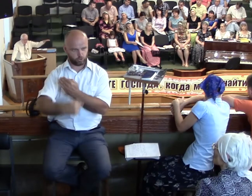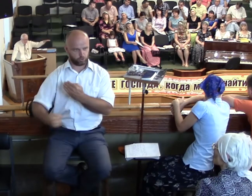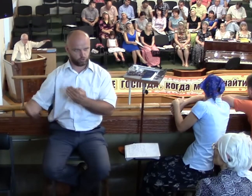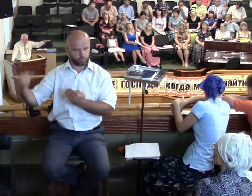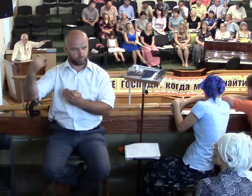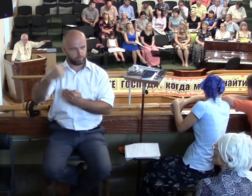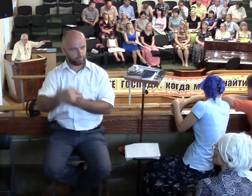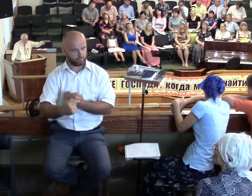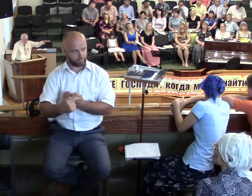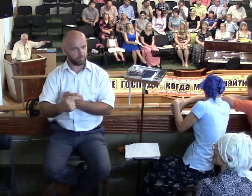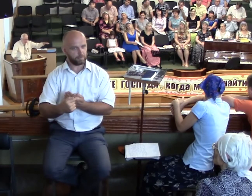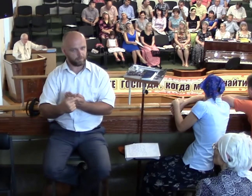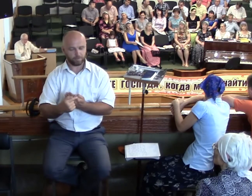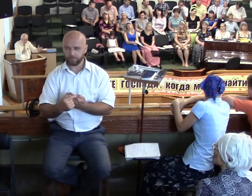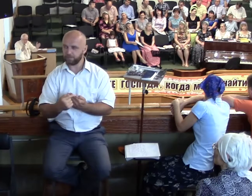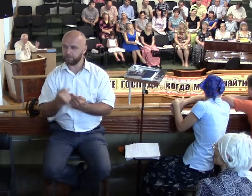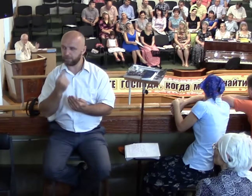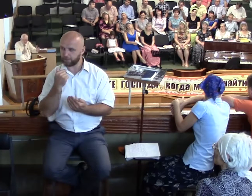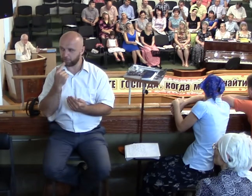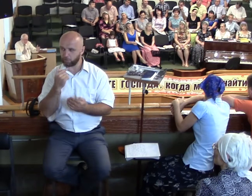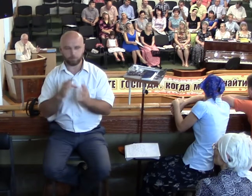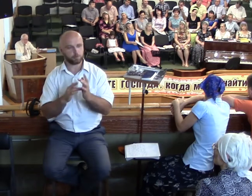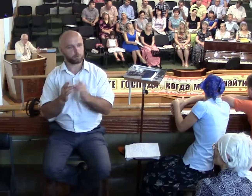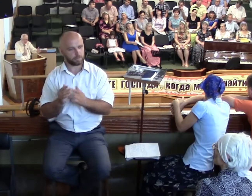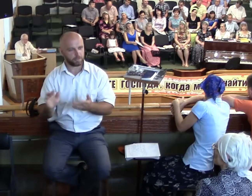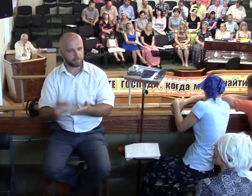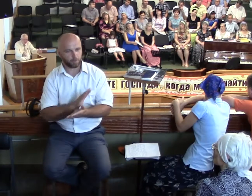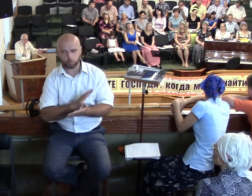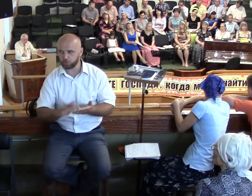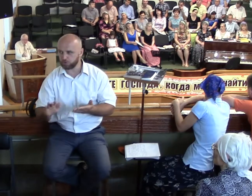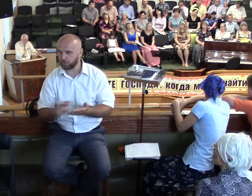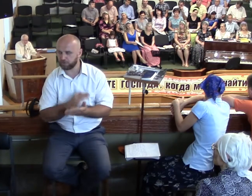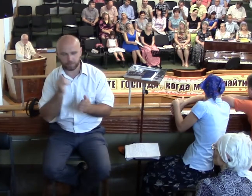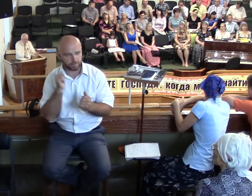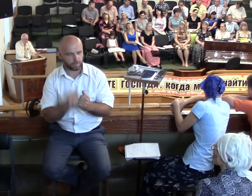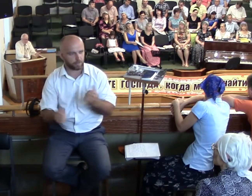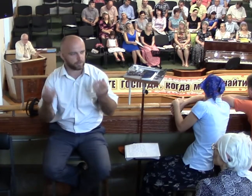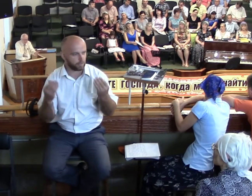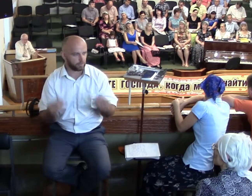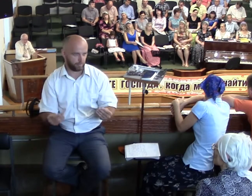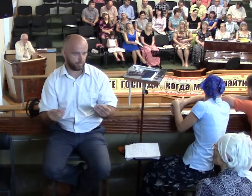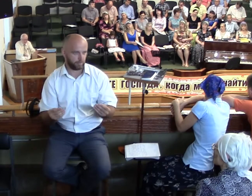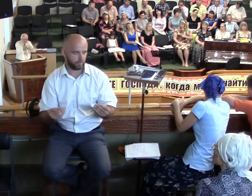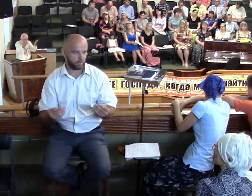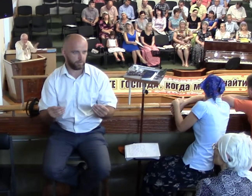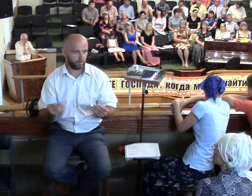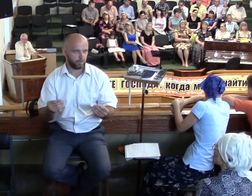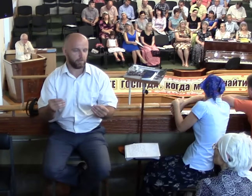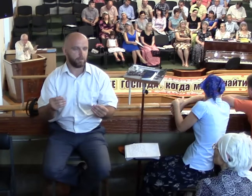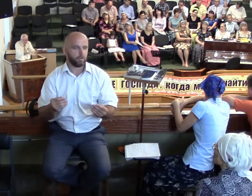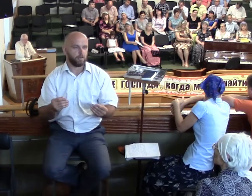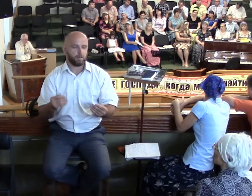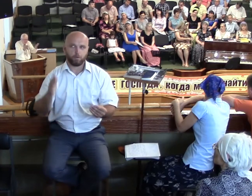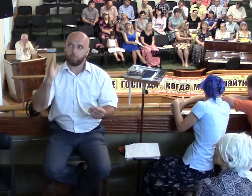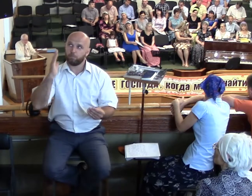кровь Христа умела и святила, а в нашем повседневном хождении. Пусть Он радуется, что мы преображаемся